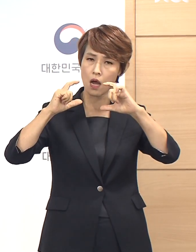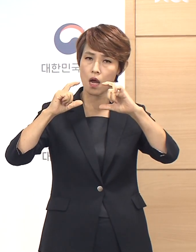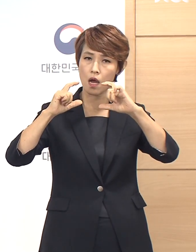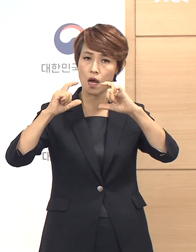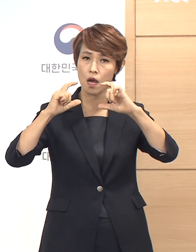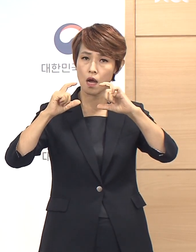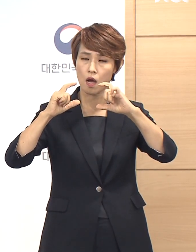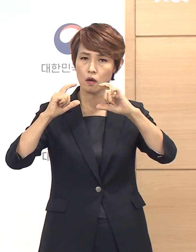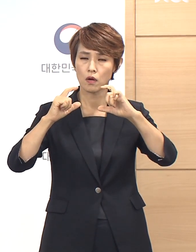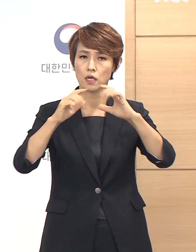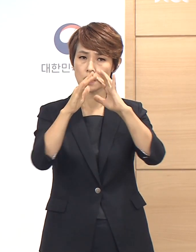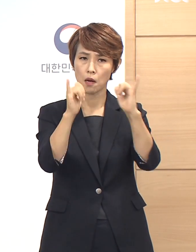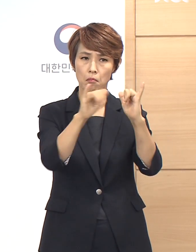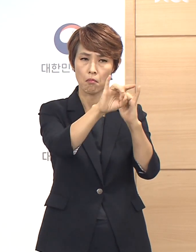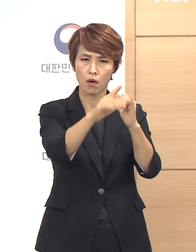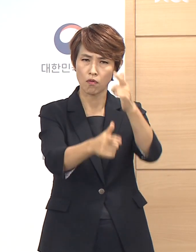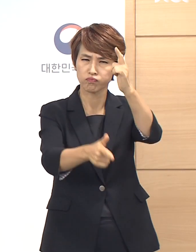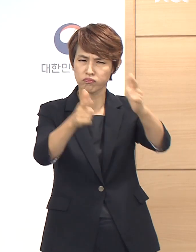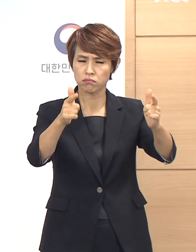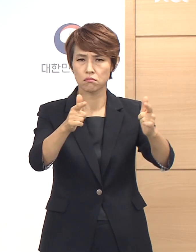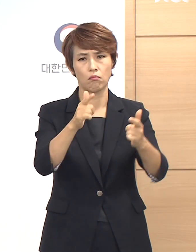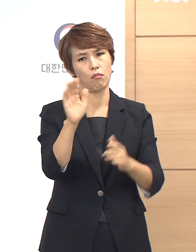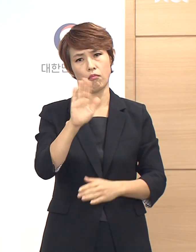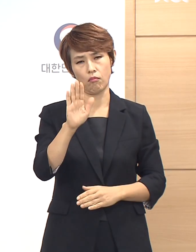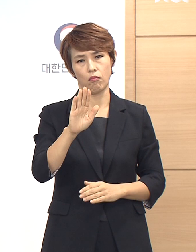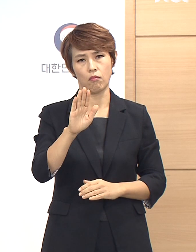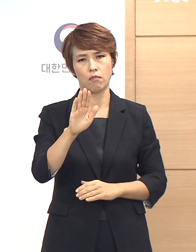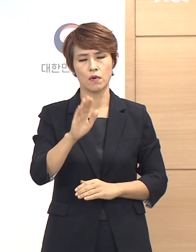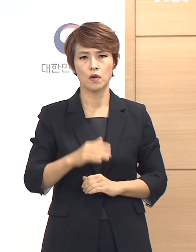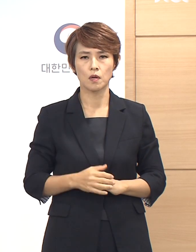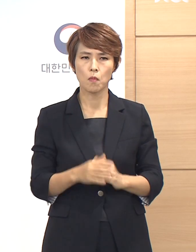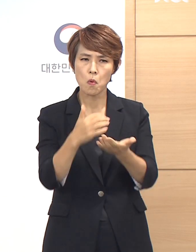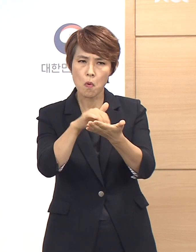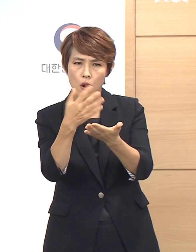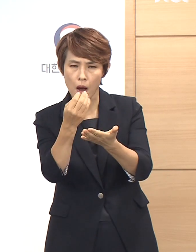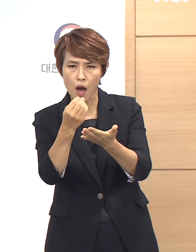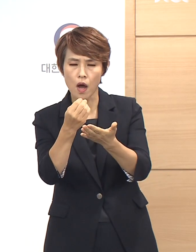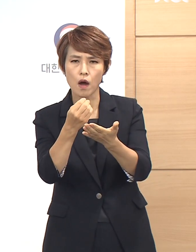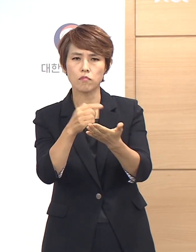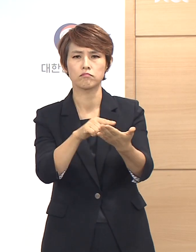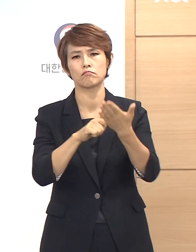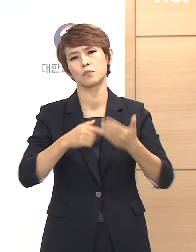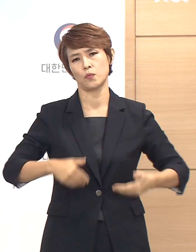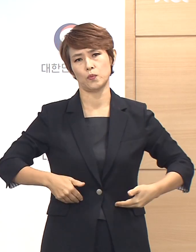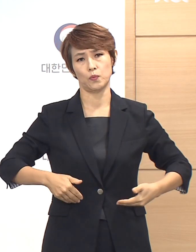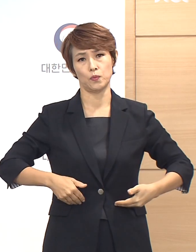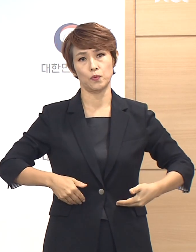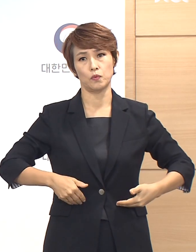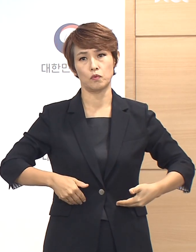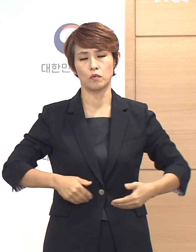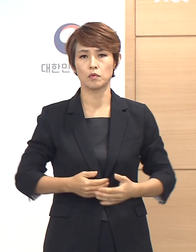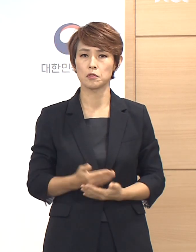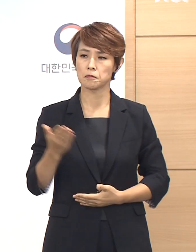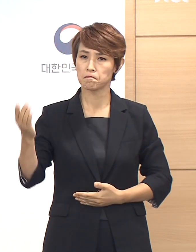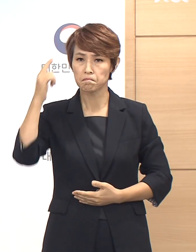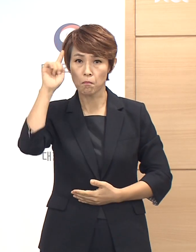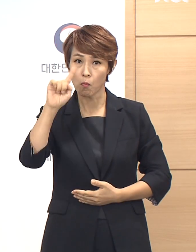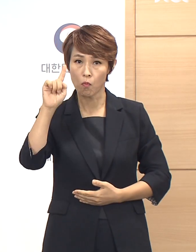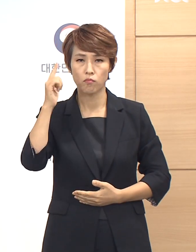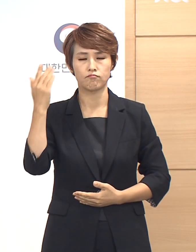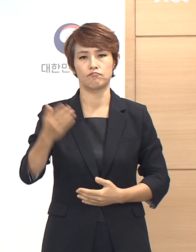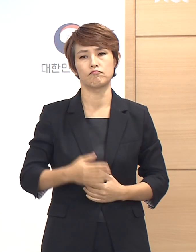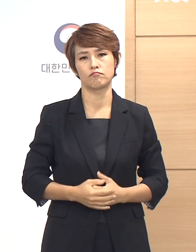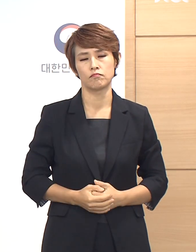사례는 개인마다 다르다고 할 것이 아니라 정확한 통계치가 나와야 할 것 같은데 이에 대한 의견을